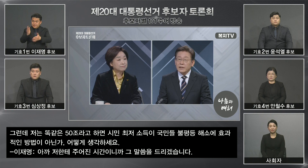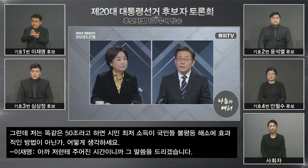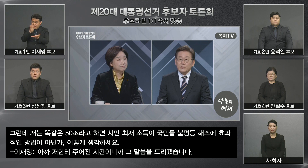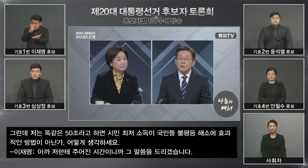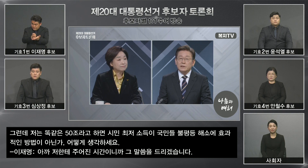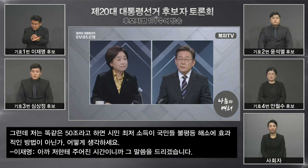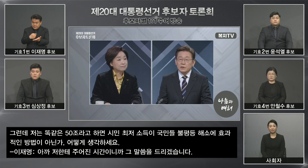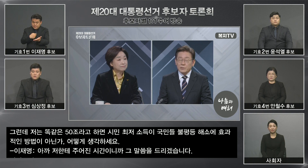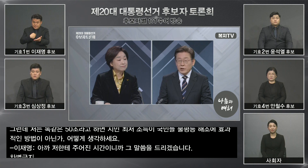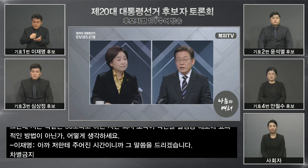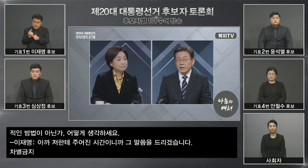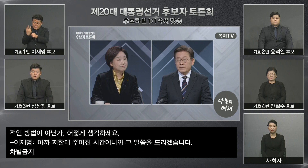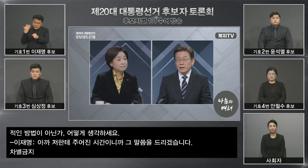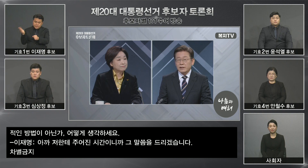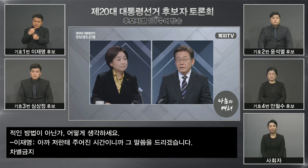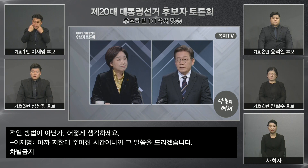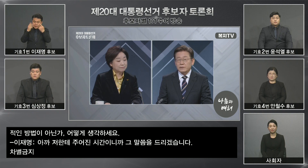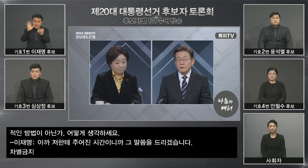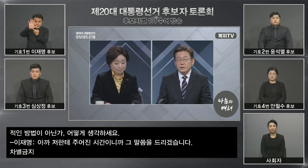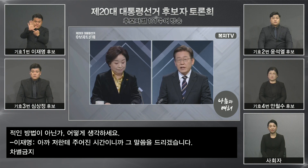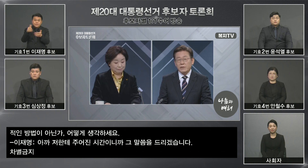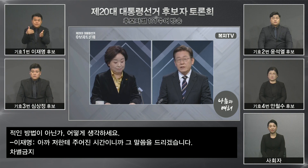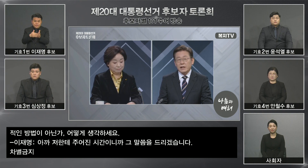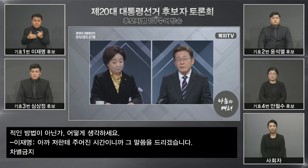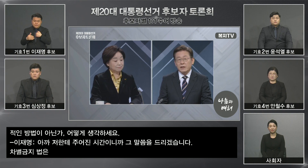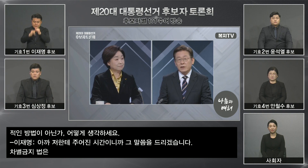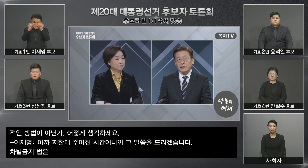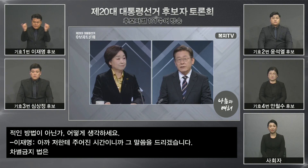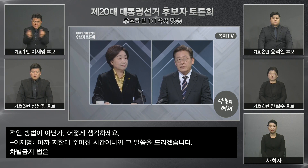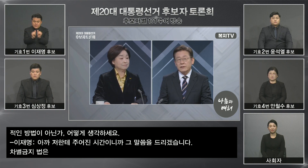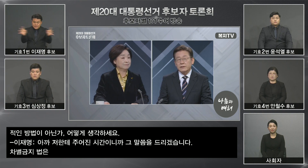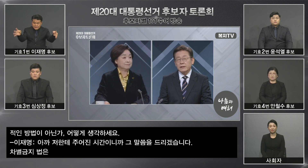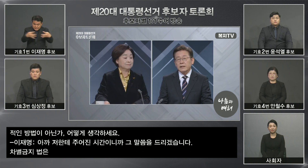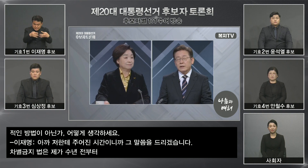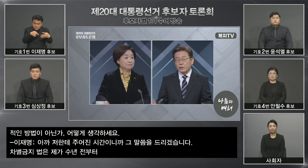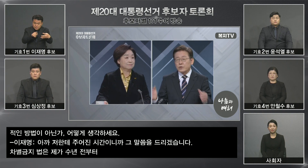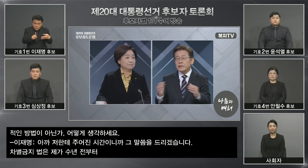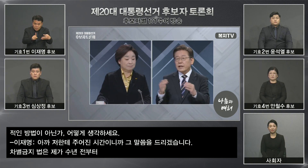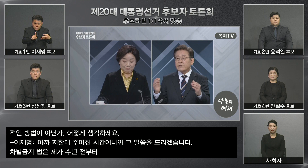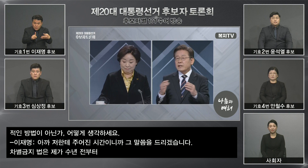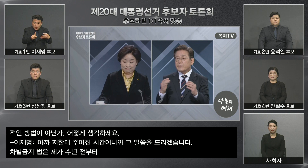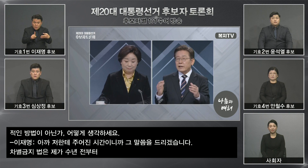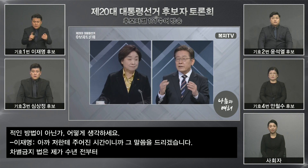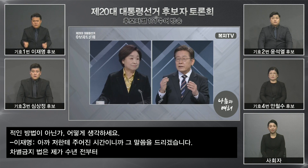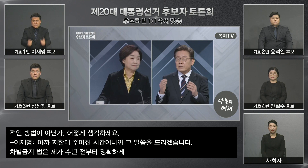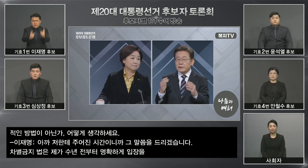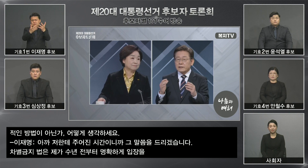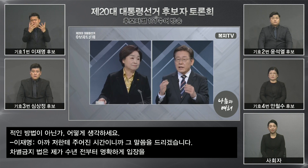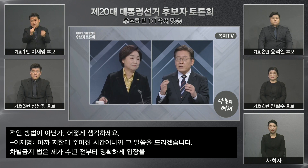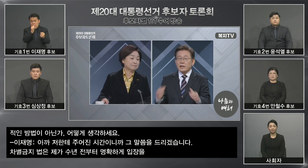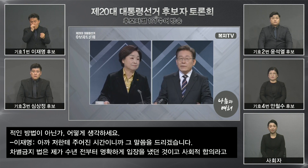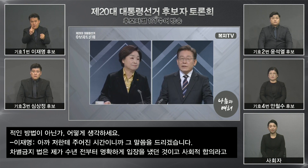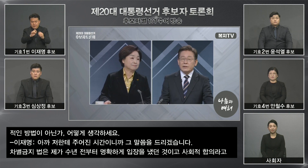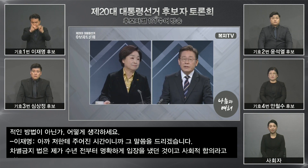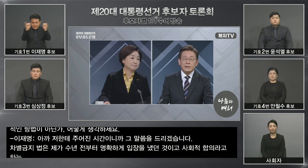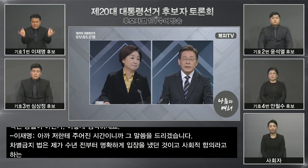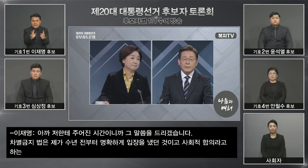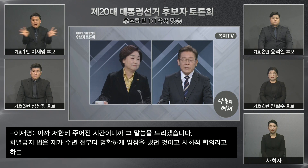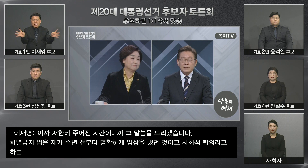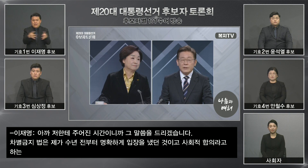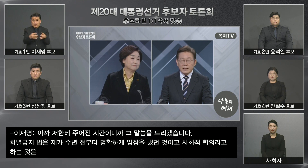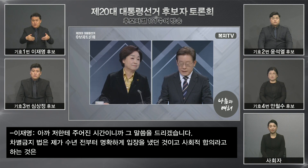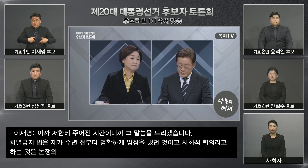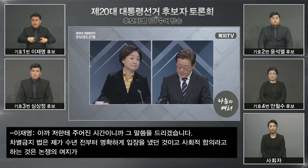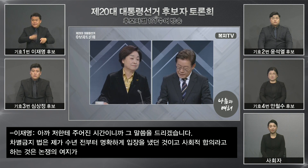차별금지법은 제가 수년 전부터 명확하게 입장을 냈던 것이고 사회적 합의라고 하는 것은 논쟁의 여지가 많은 것은 사회적 합의를 거쳐야 되는